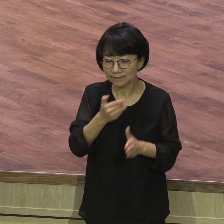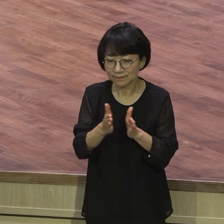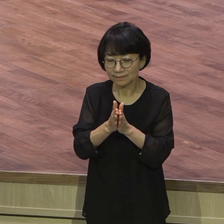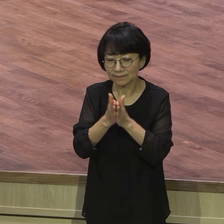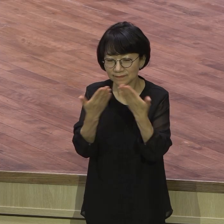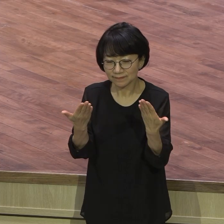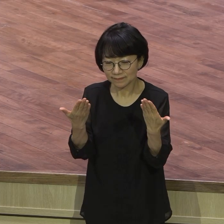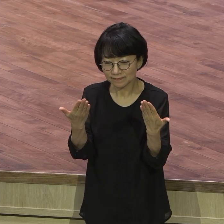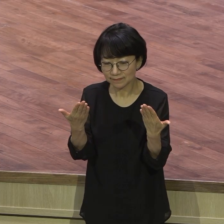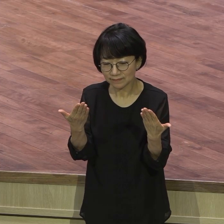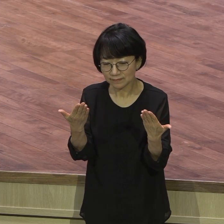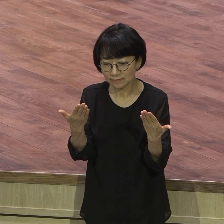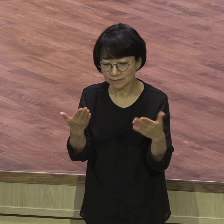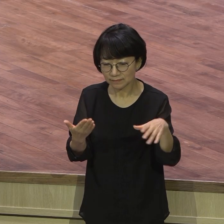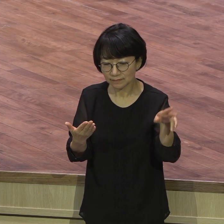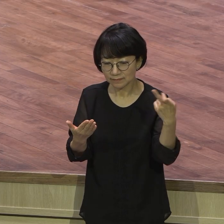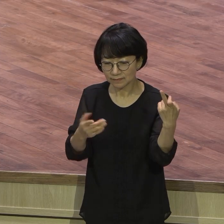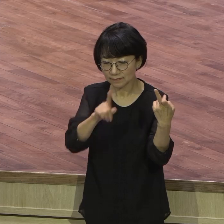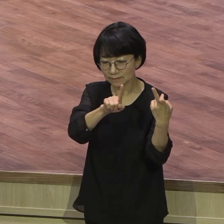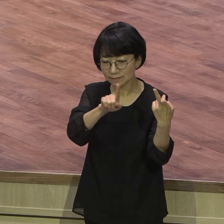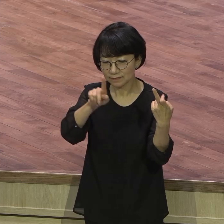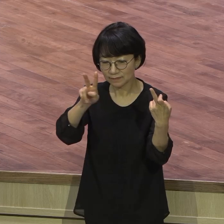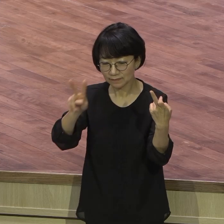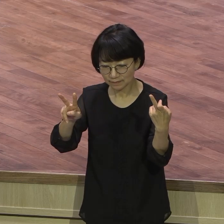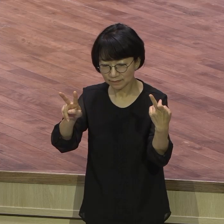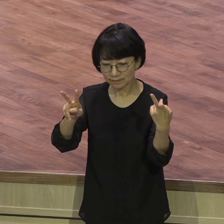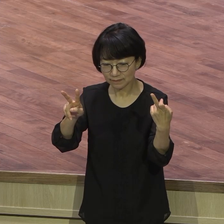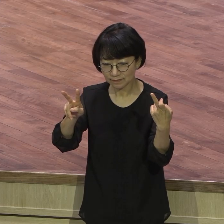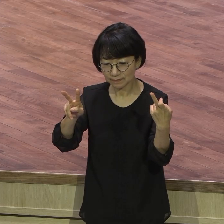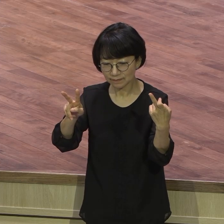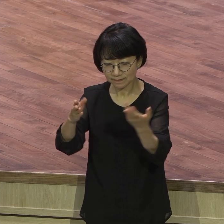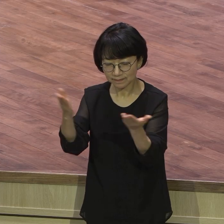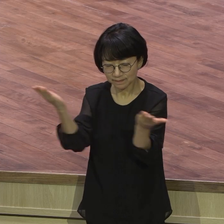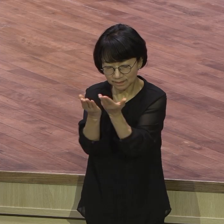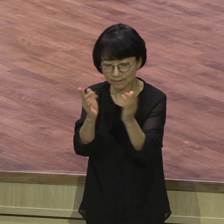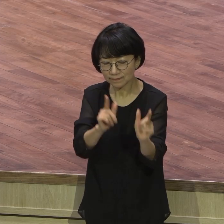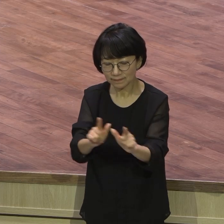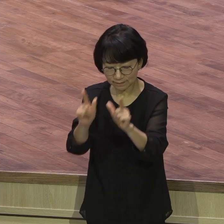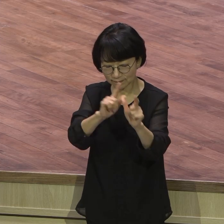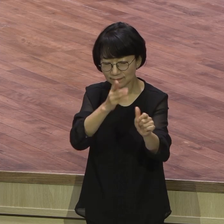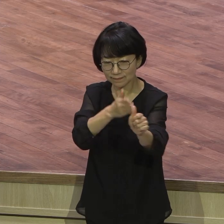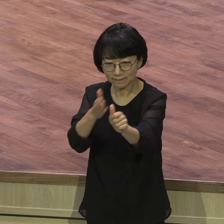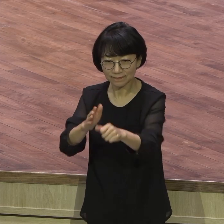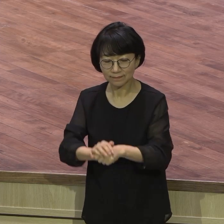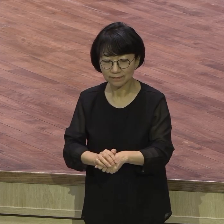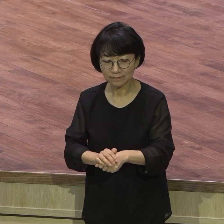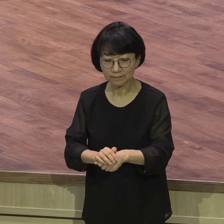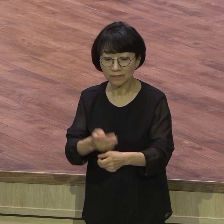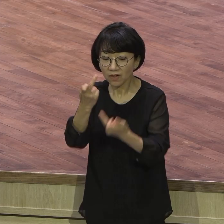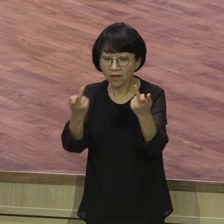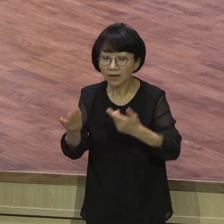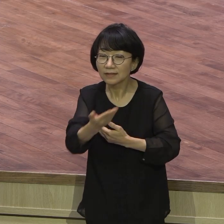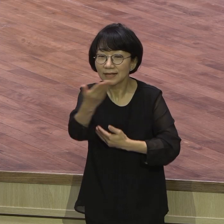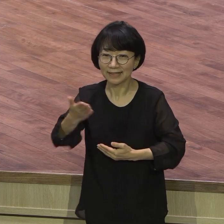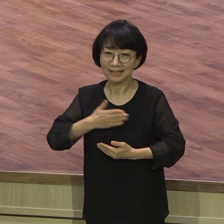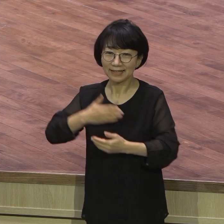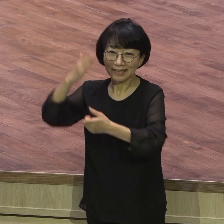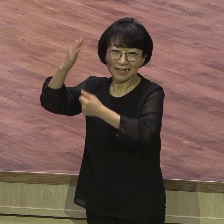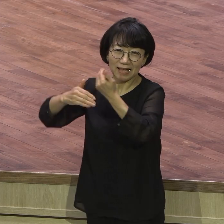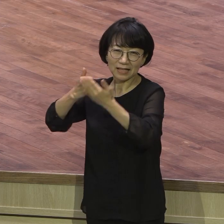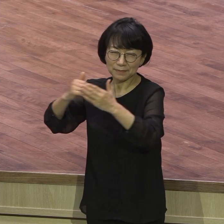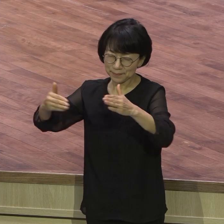22장 1절 2절에 삶을 살라는 얘기인데 그러므로 형제들아 내가